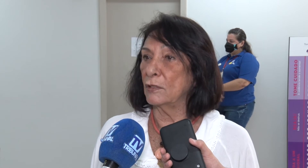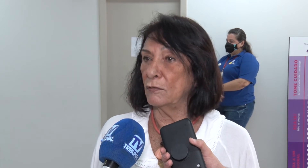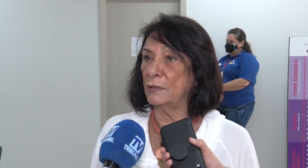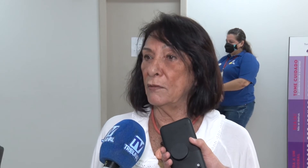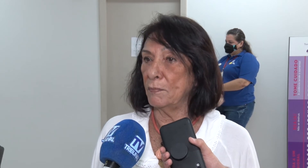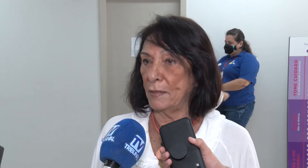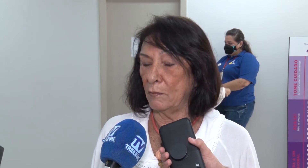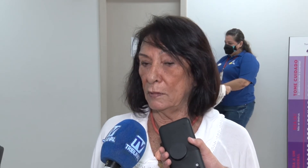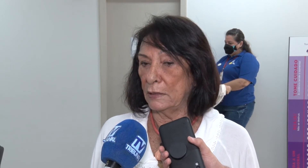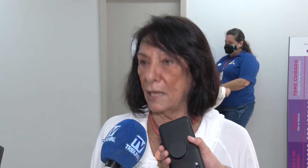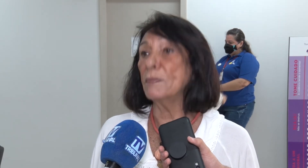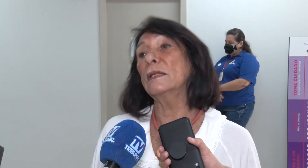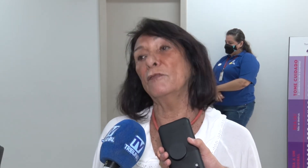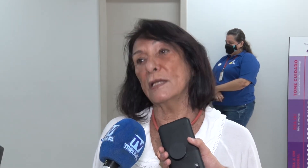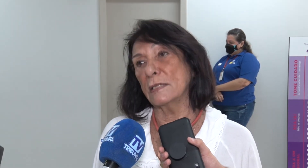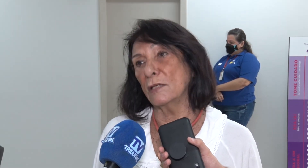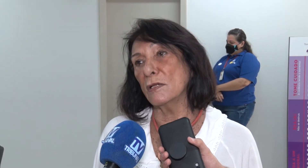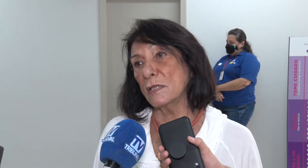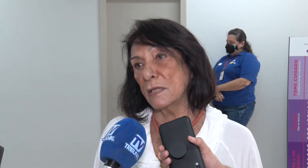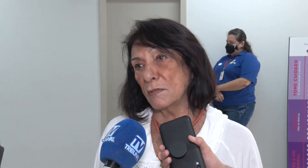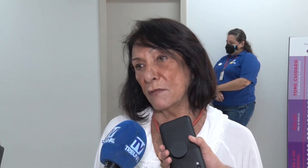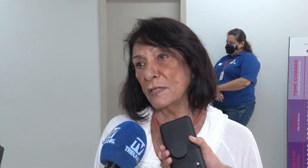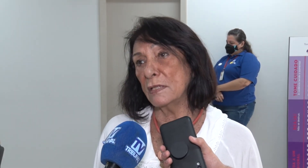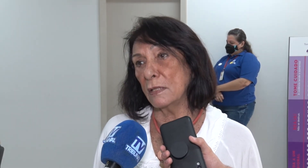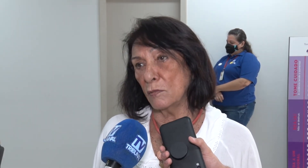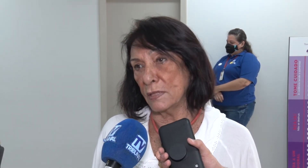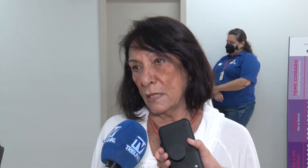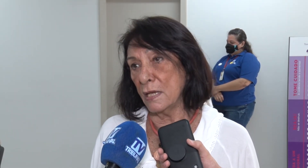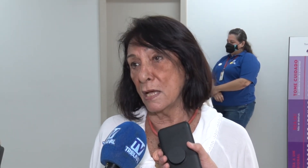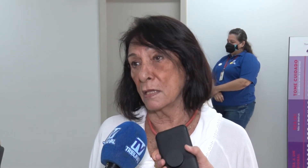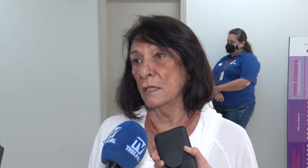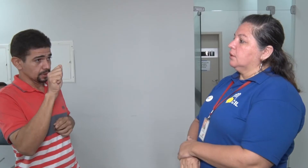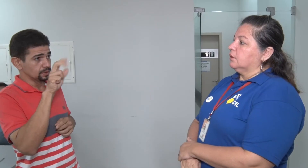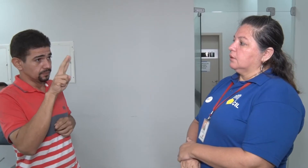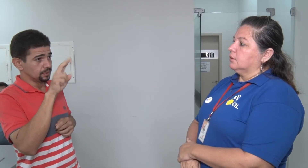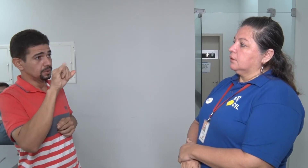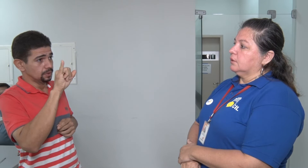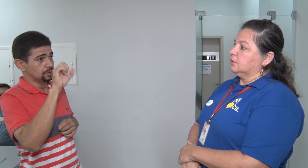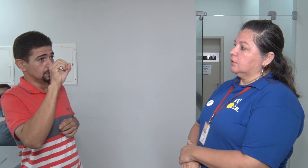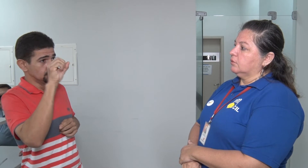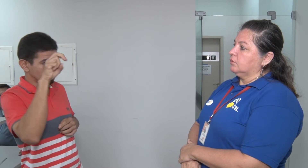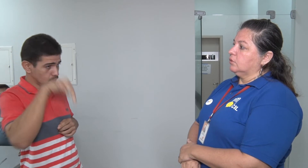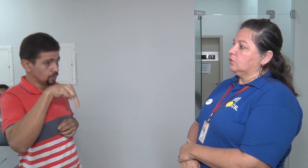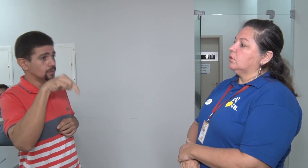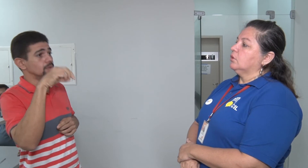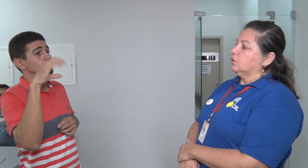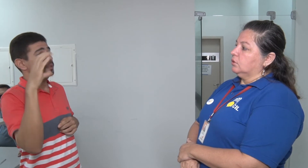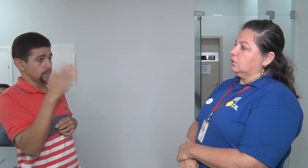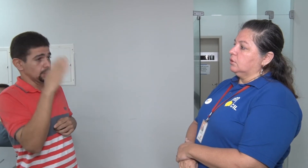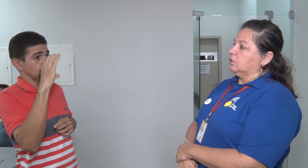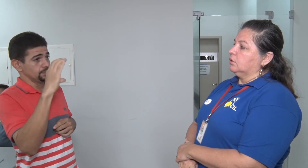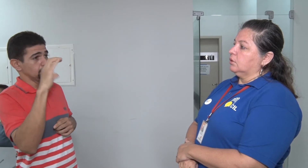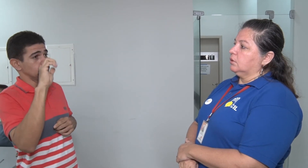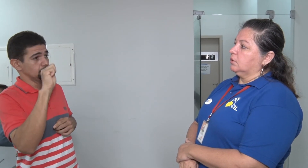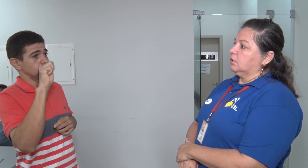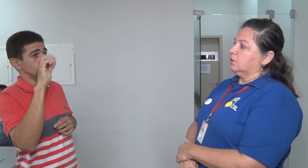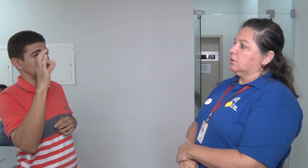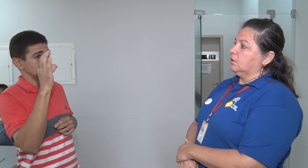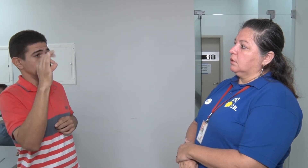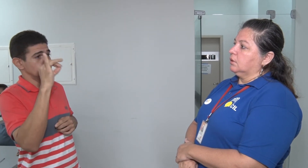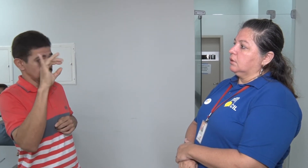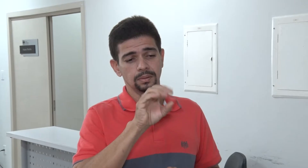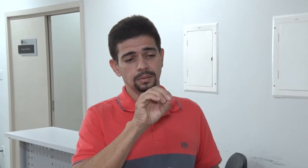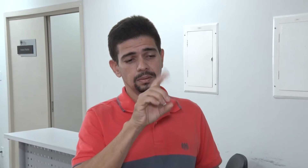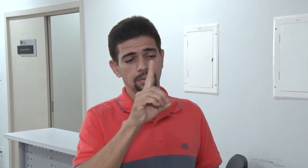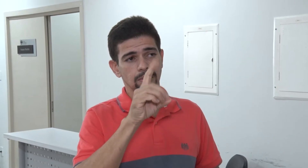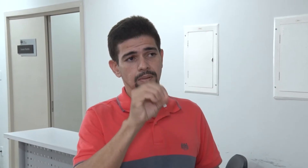iniciativa de convidar o intérprete. Foi assim que nós fizemos a visita domiciliar. Davidson disse estar satisfeito com a presença da